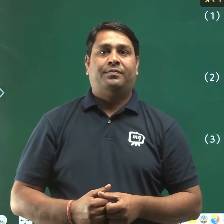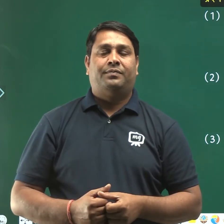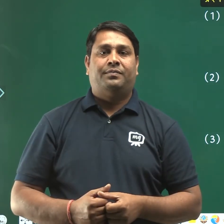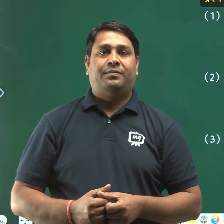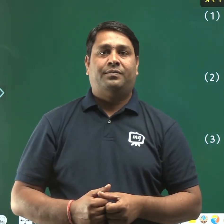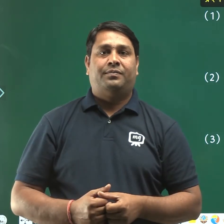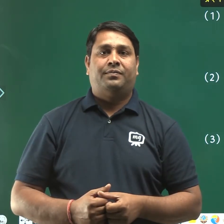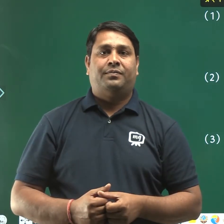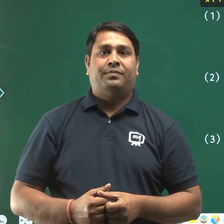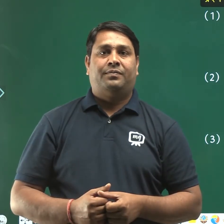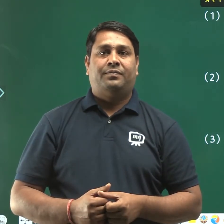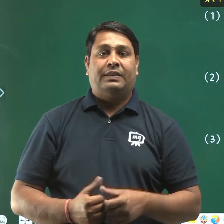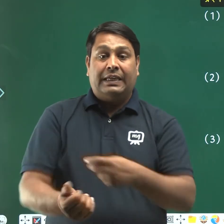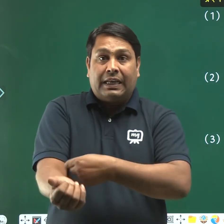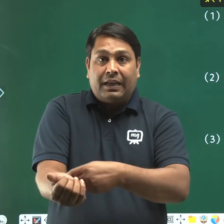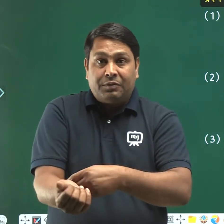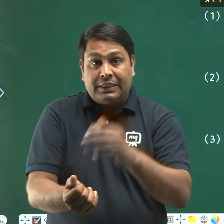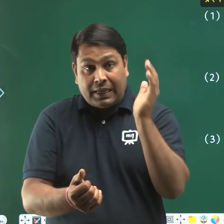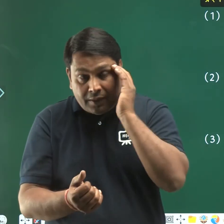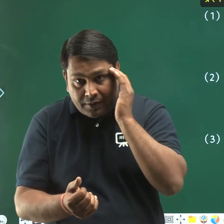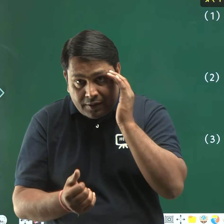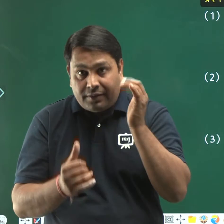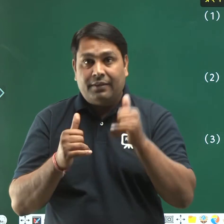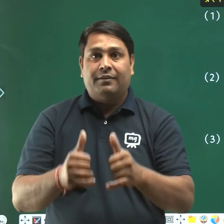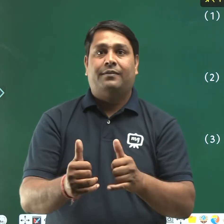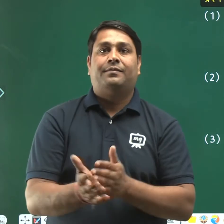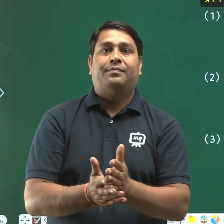के नाम से भी जाना जाता है,